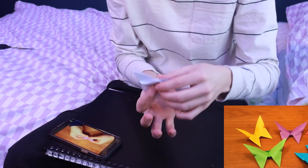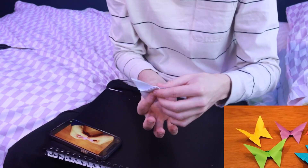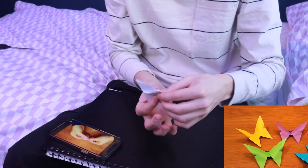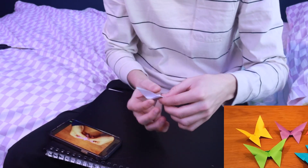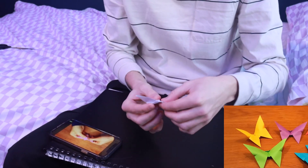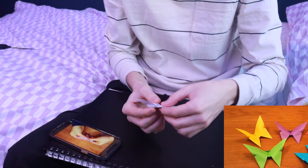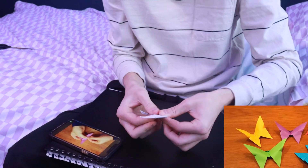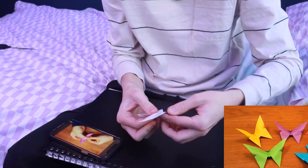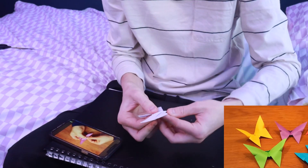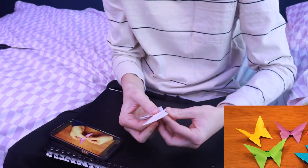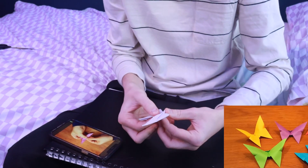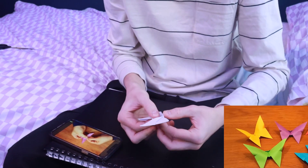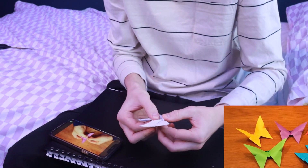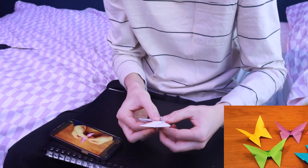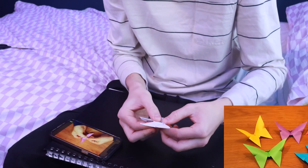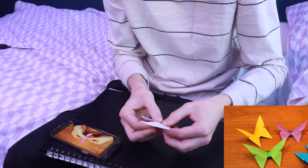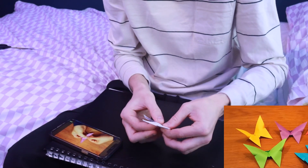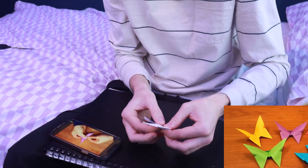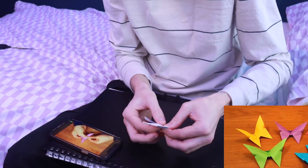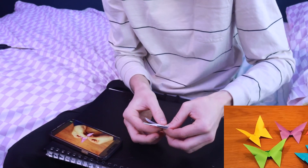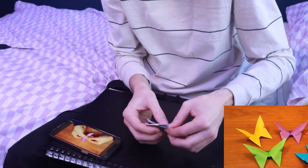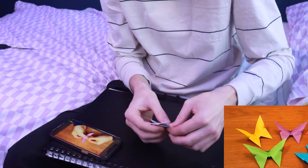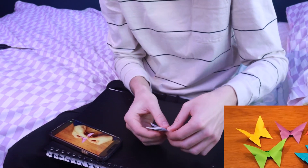Yeah. Oh! Fwldo'r flapit yna